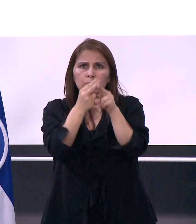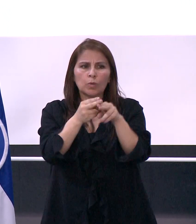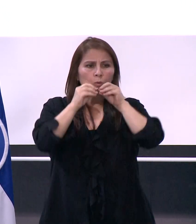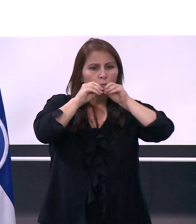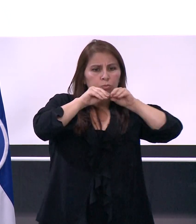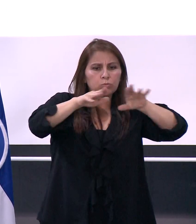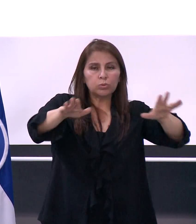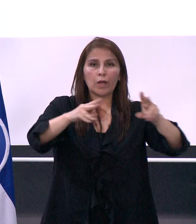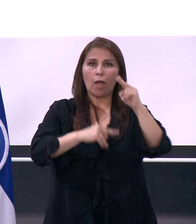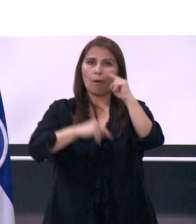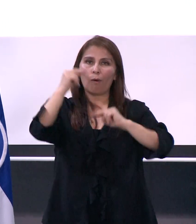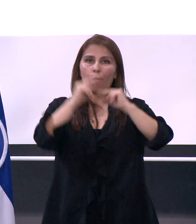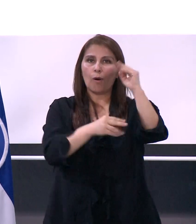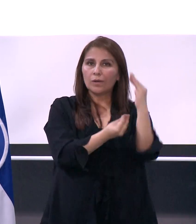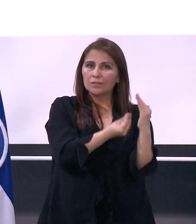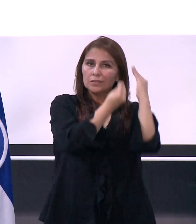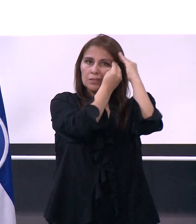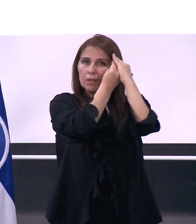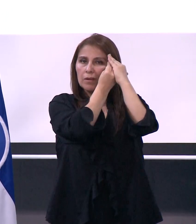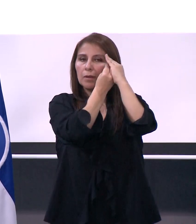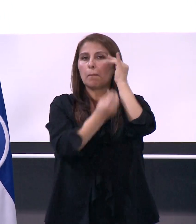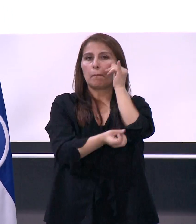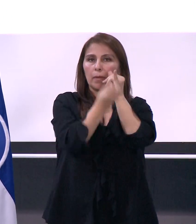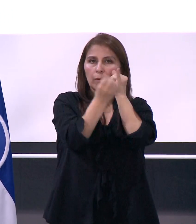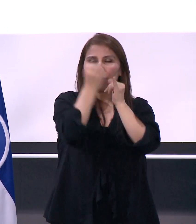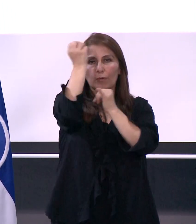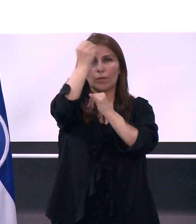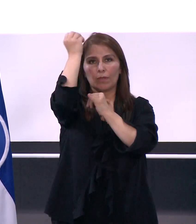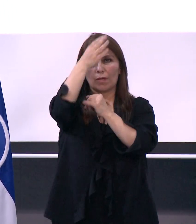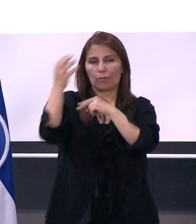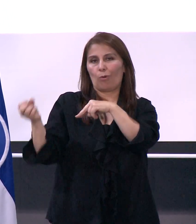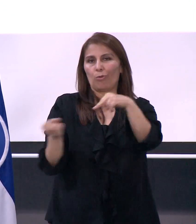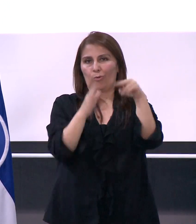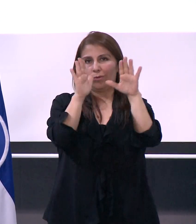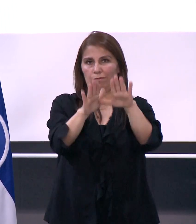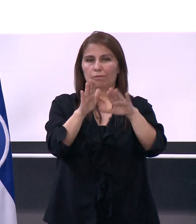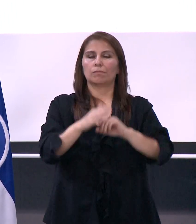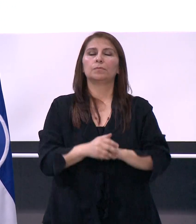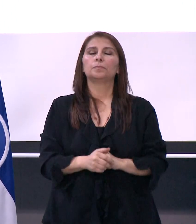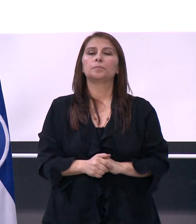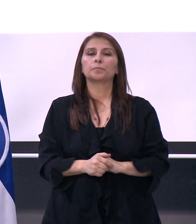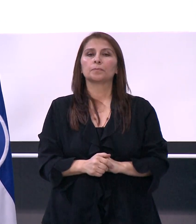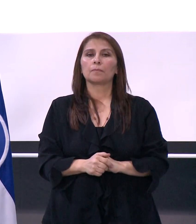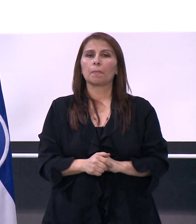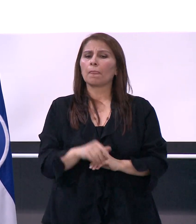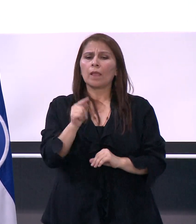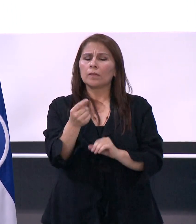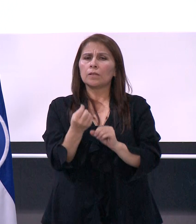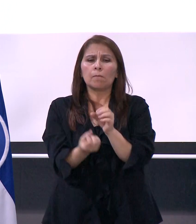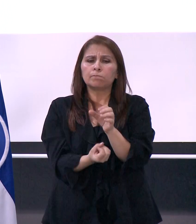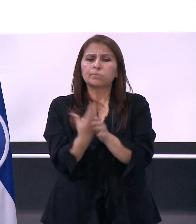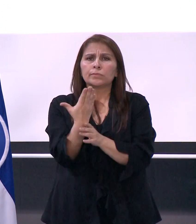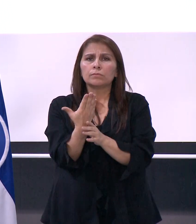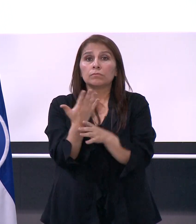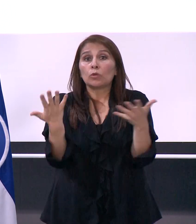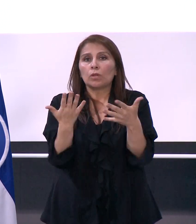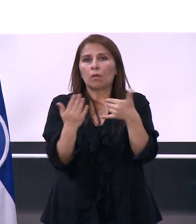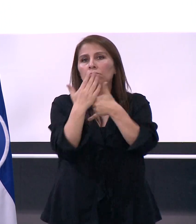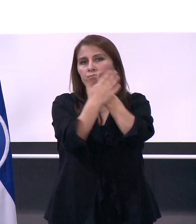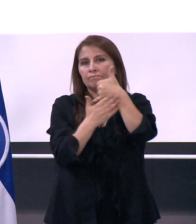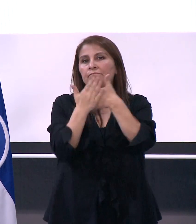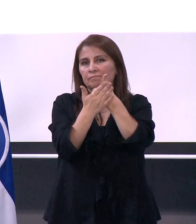y constructora de saber educativo pedagógico y didáctico que se genera en la nación